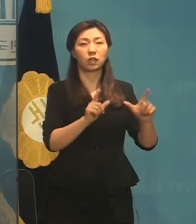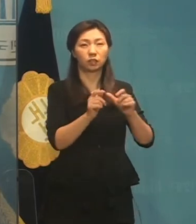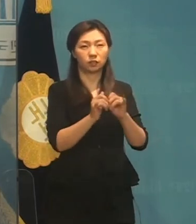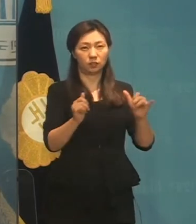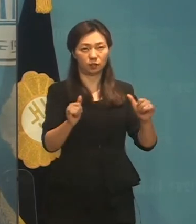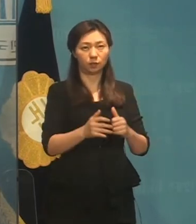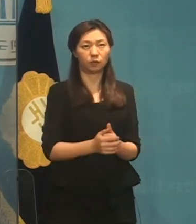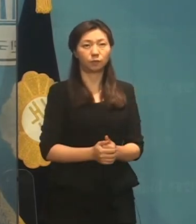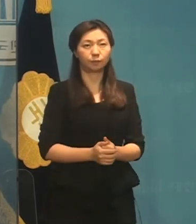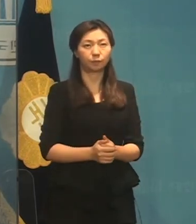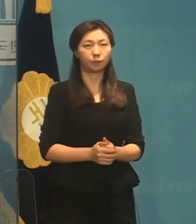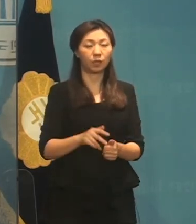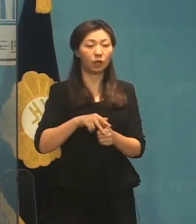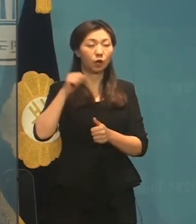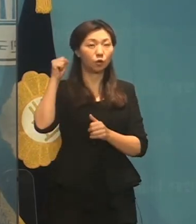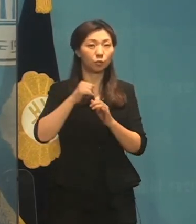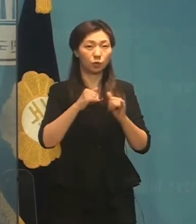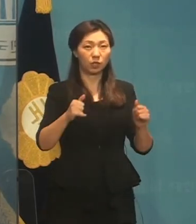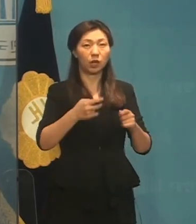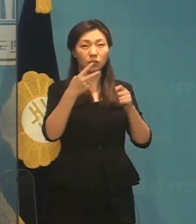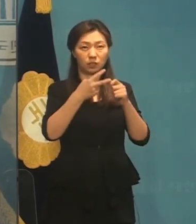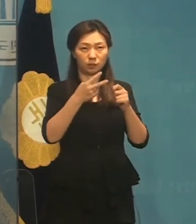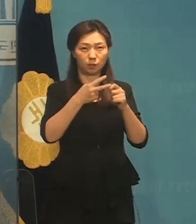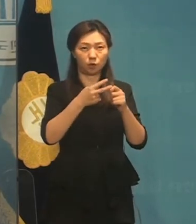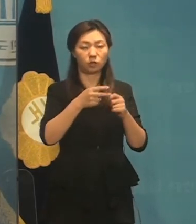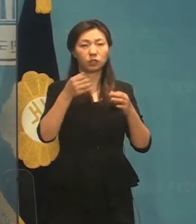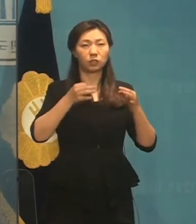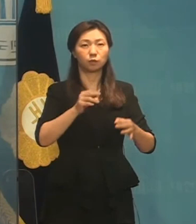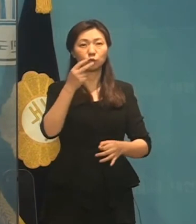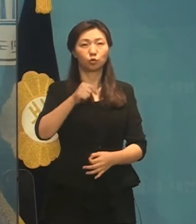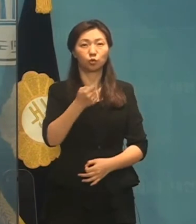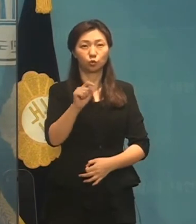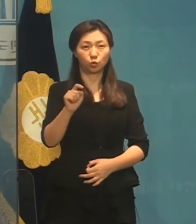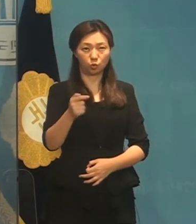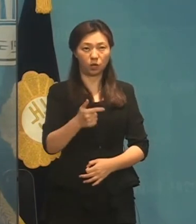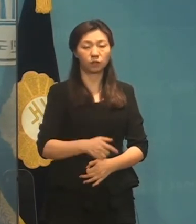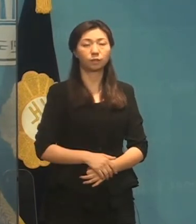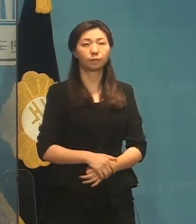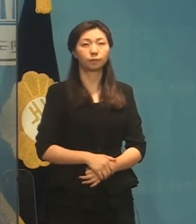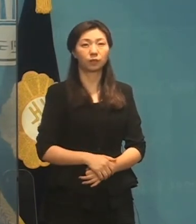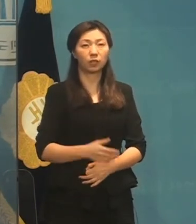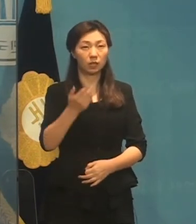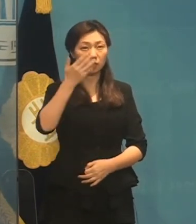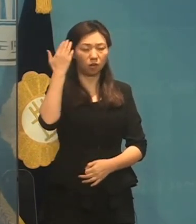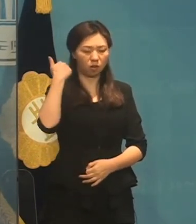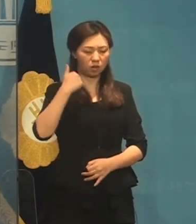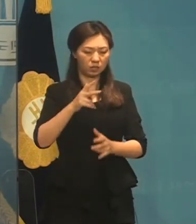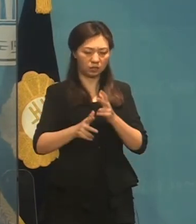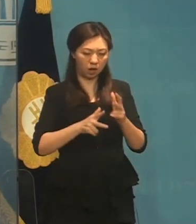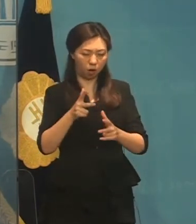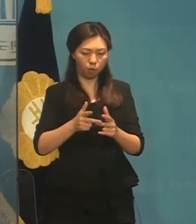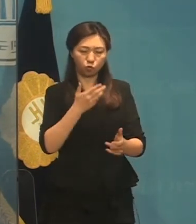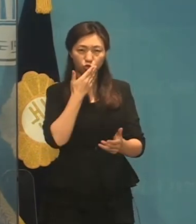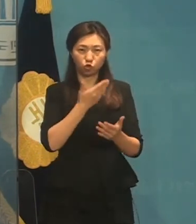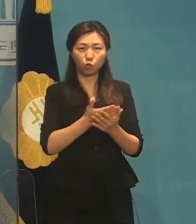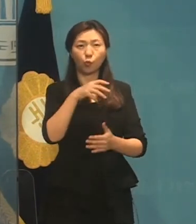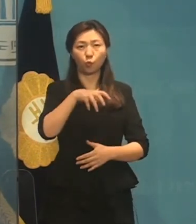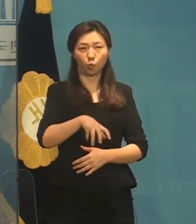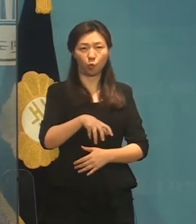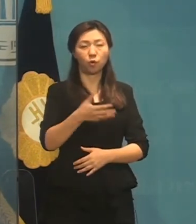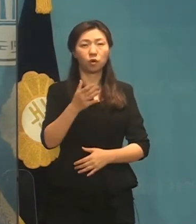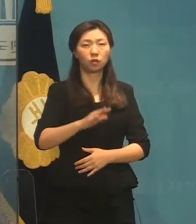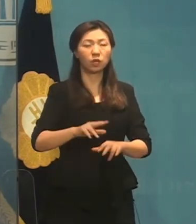기호위원 김두관입니다. 과거 대구와 경북은 우리나라 산업화의 산실이었습니다. 그러나 오늘